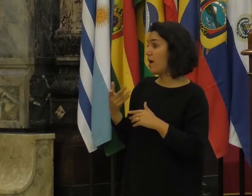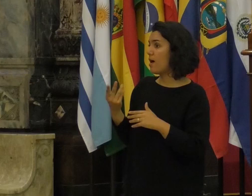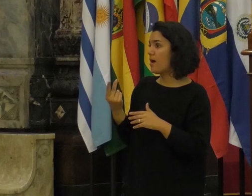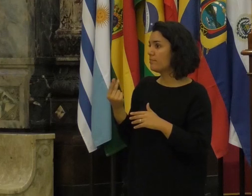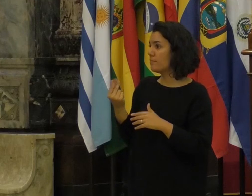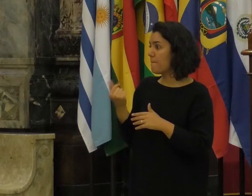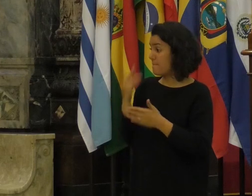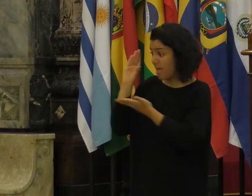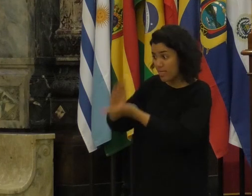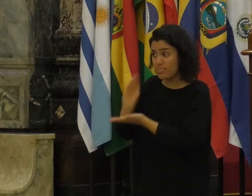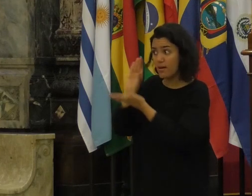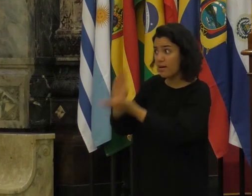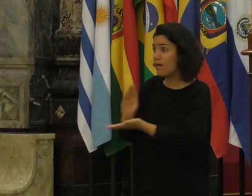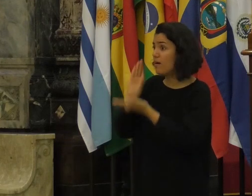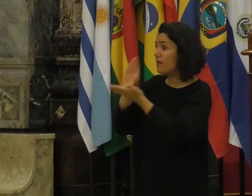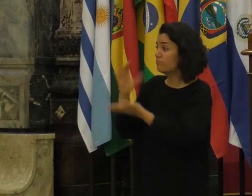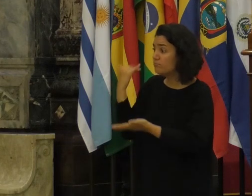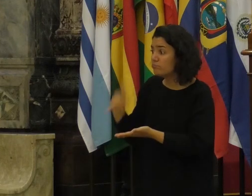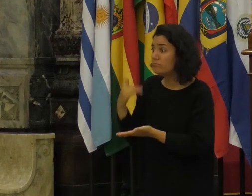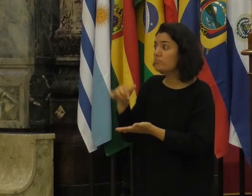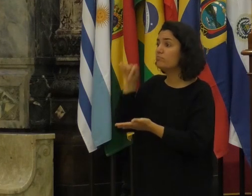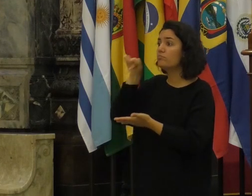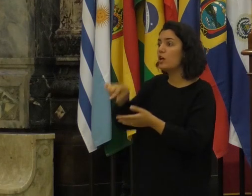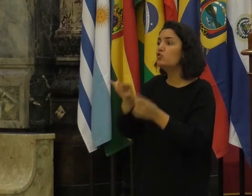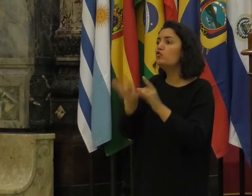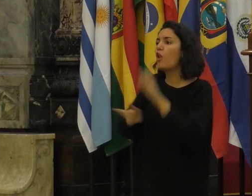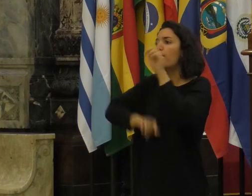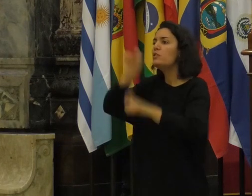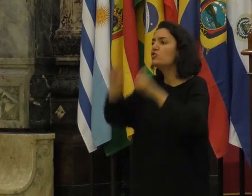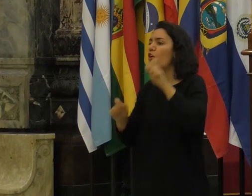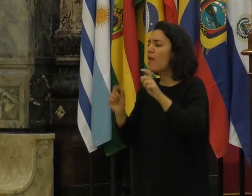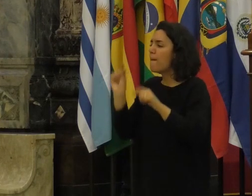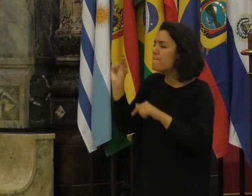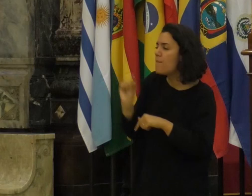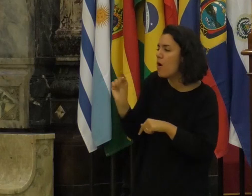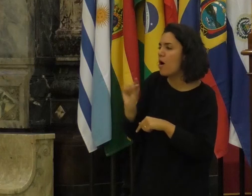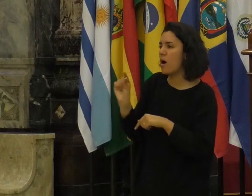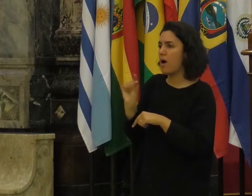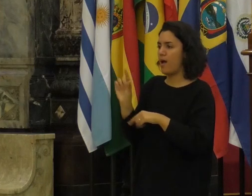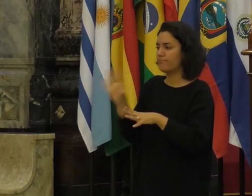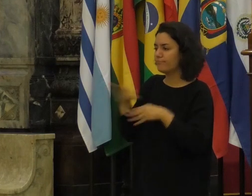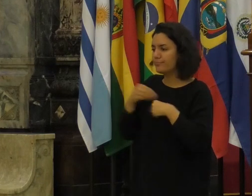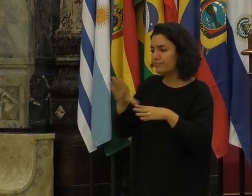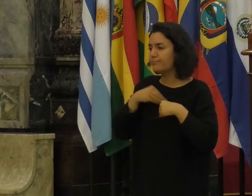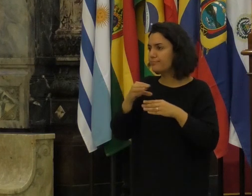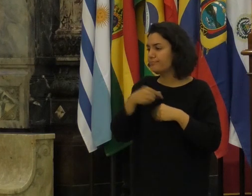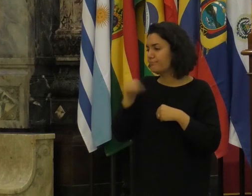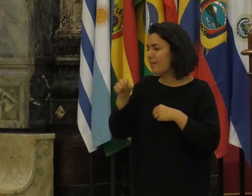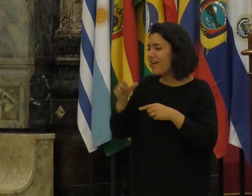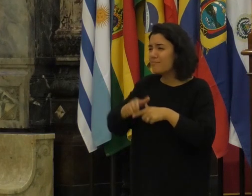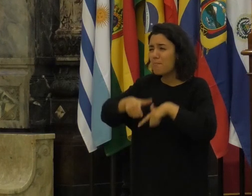relativamente recientes, concentradas en pocas manos y que alcanzan cantidades